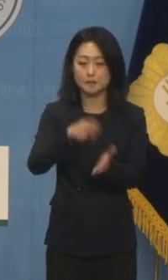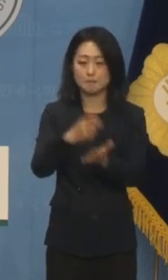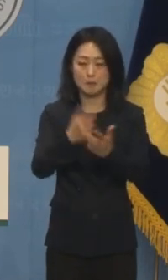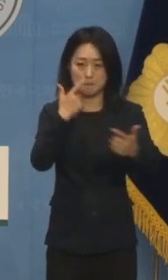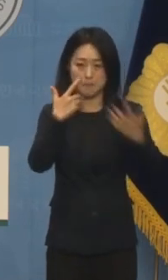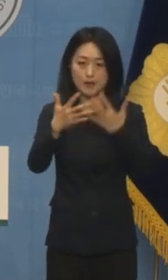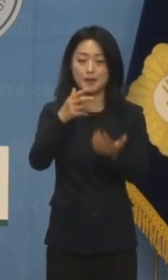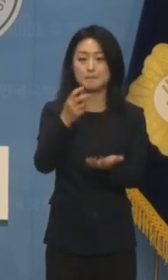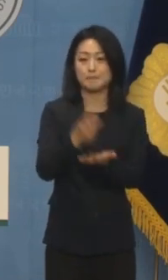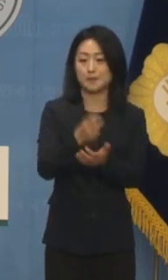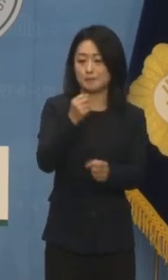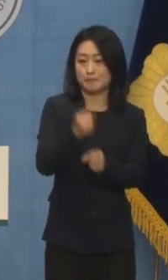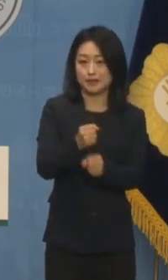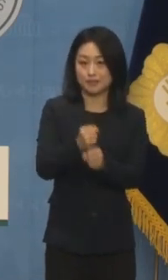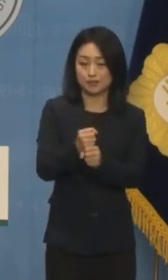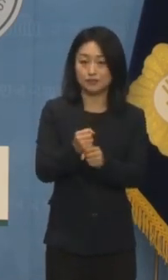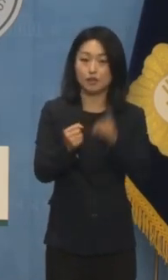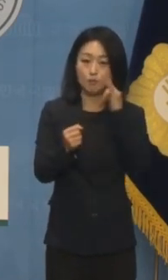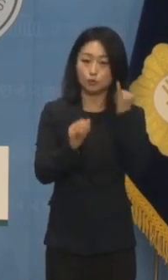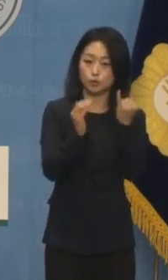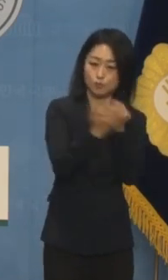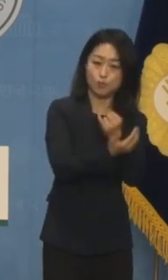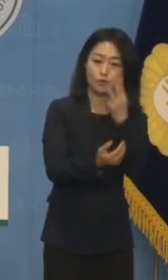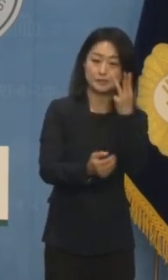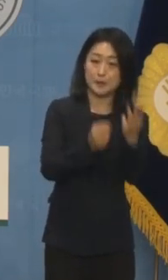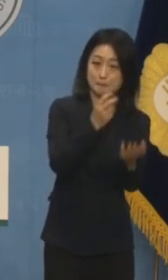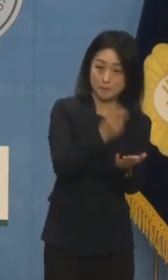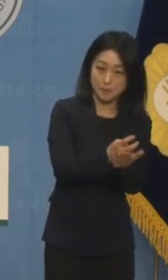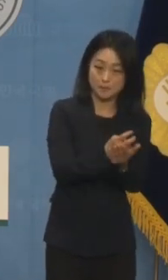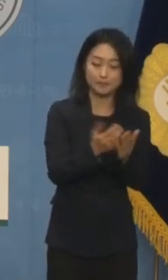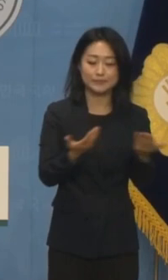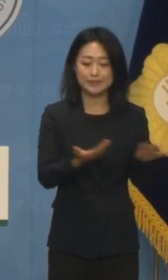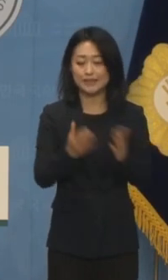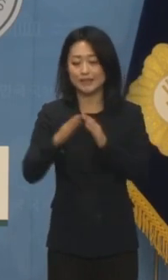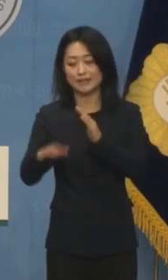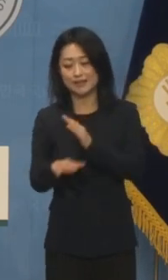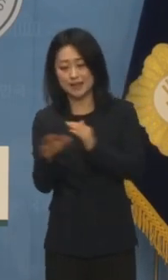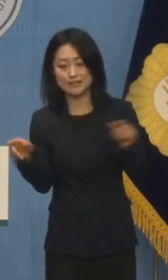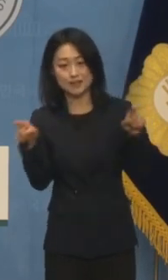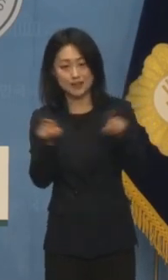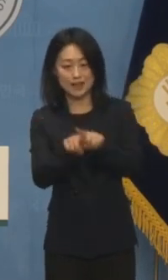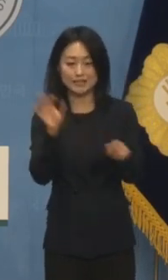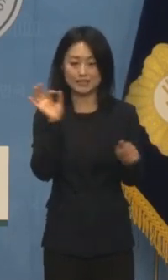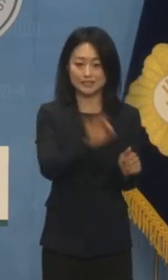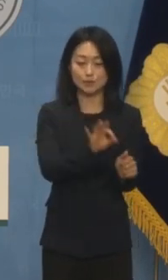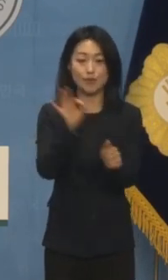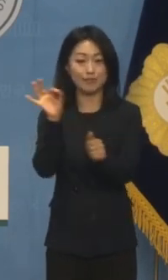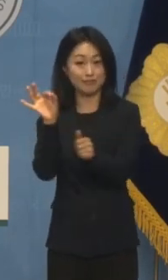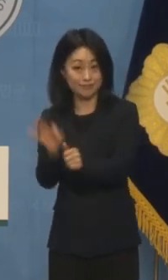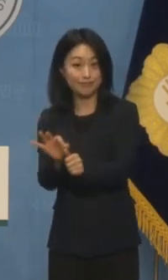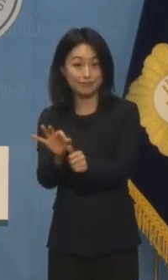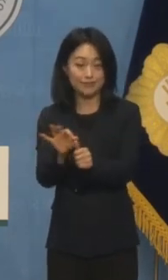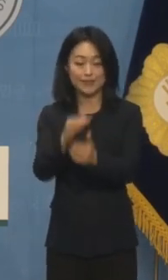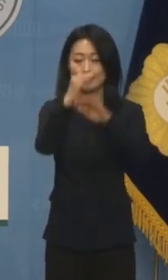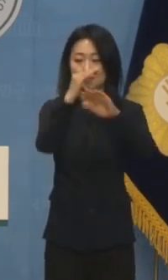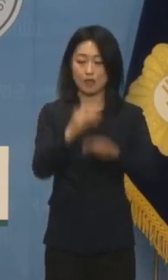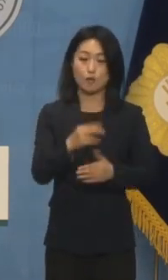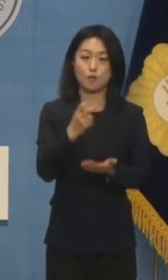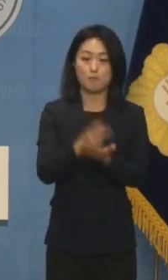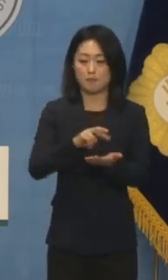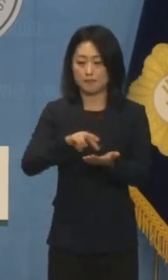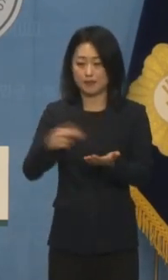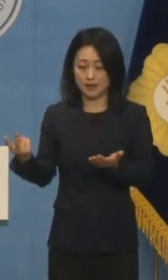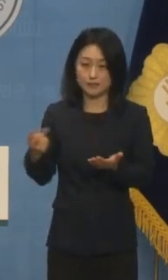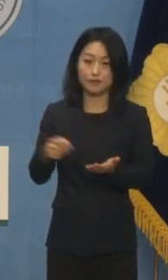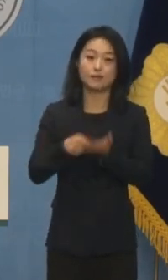모성보호 3법이 모성보호와 일가정 양립 지원을 대폭 강화하는 보다 적극적인 내용으로 조속히